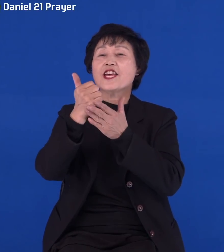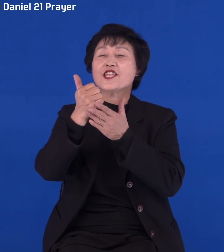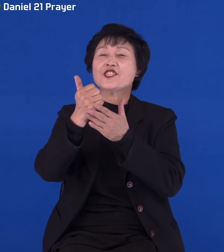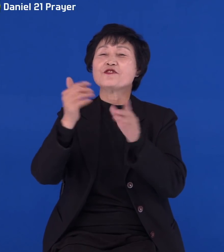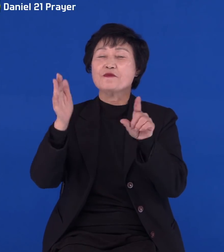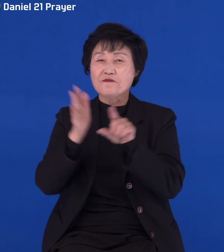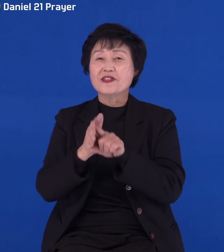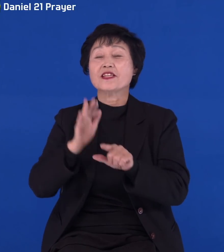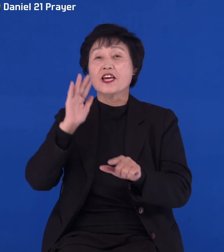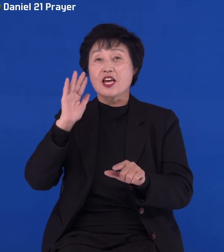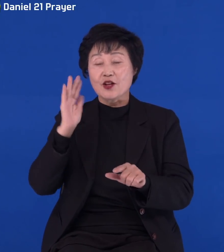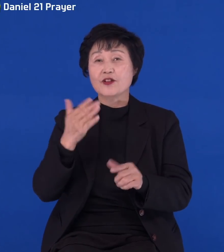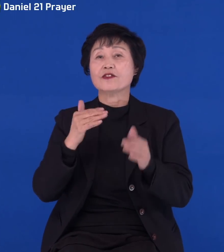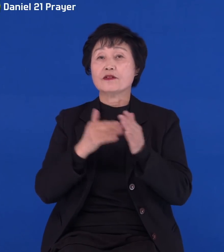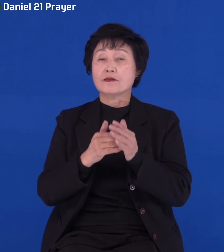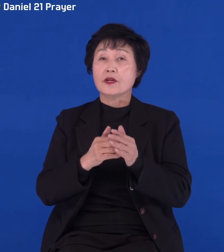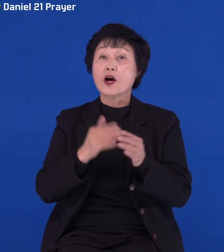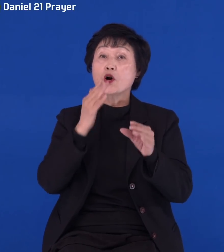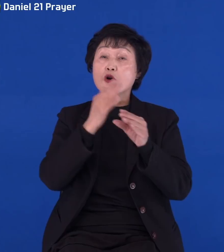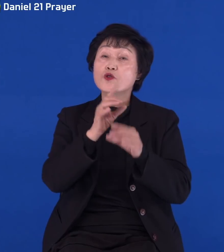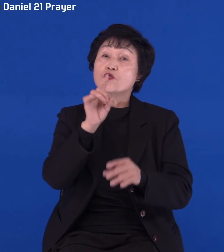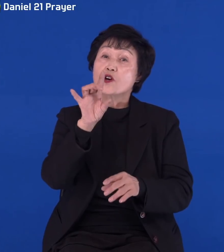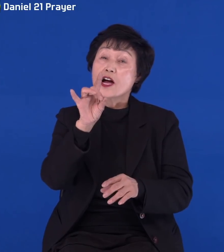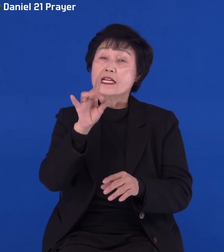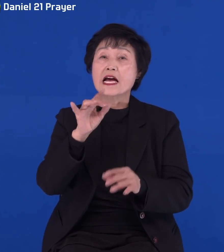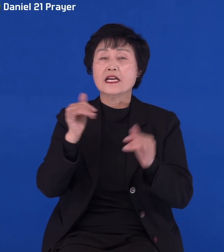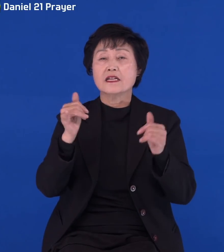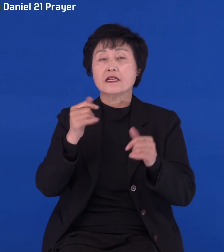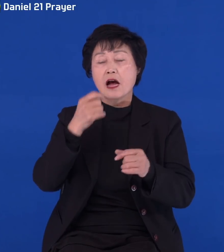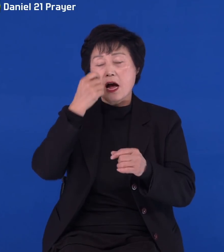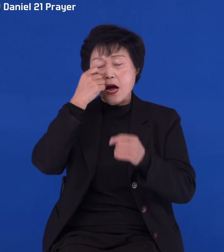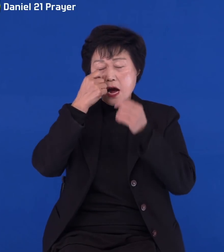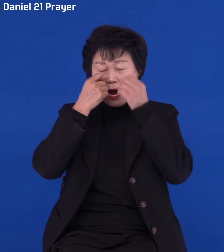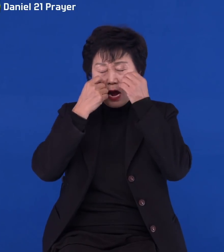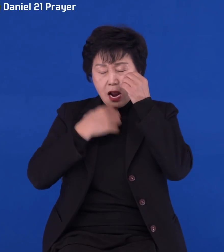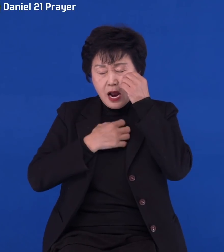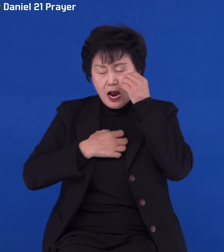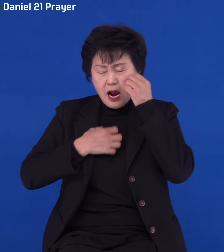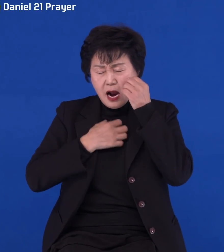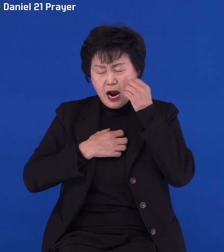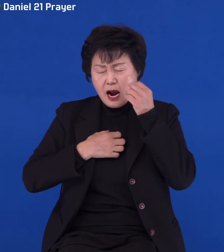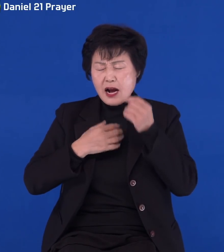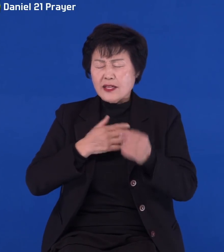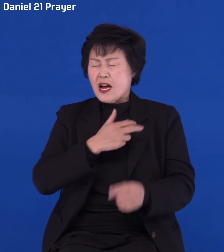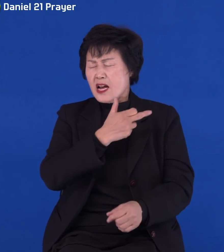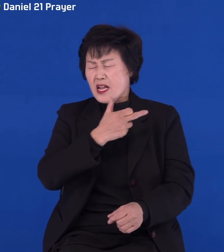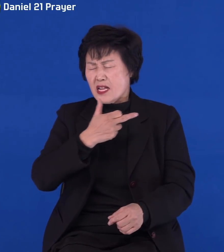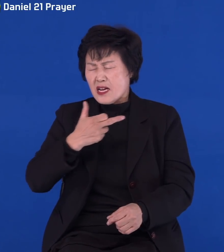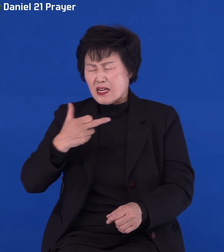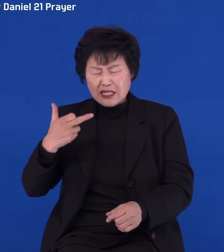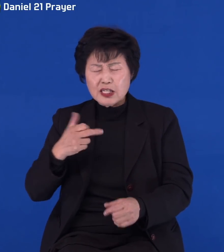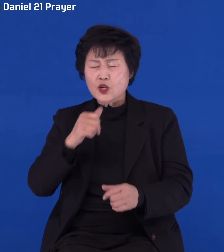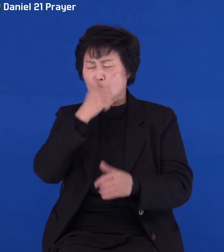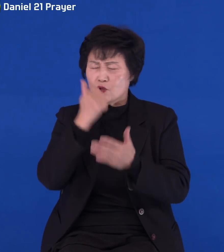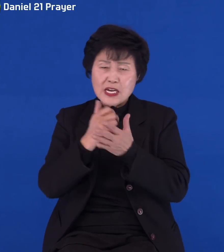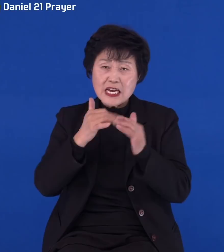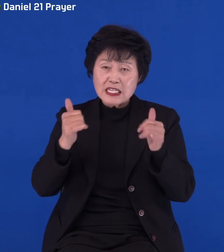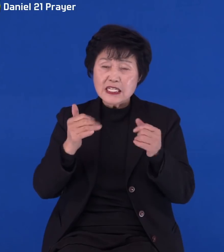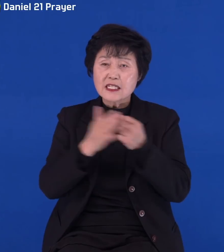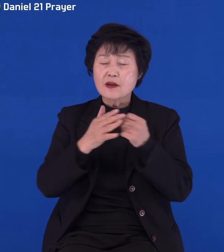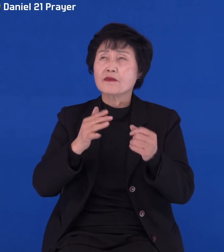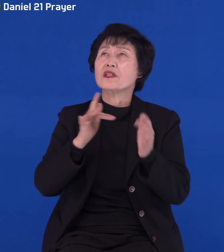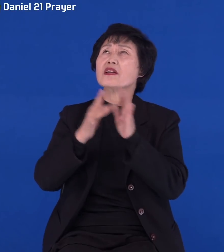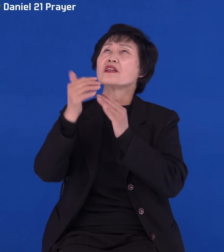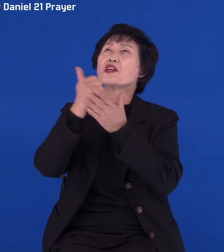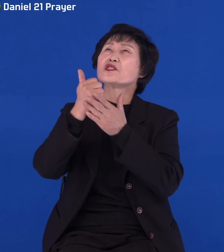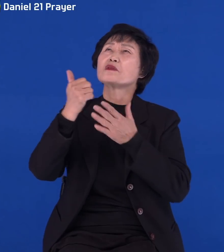믿지 않았고, 그 중에 한 아이는 정말 슬피 울면서 자기는 큰 죄인이라 예수님이 용서할 수 없다면서 떠나버렸어요. 저는 그 아이를 보면서 네가 얼마나